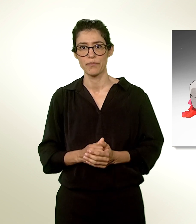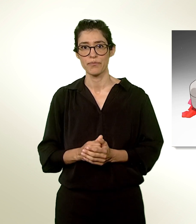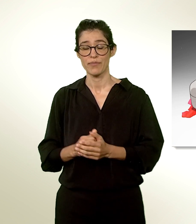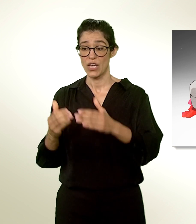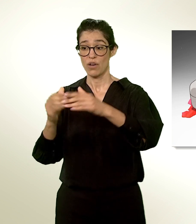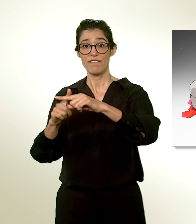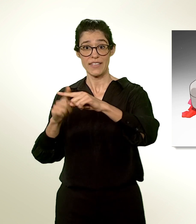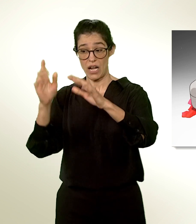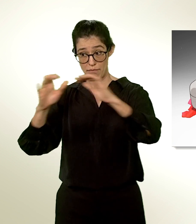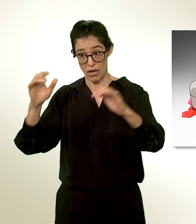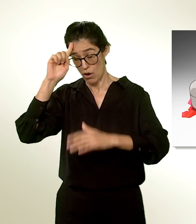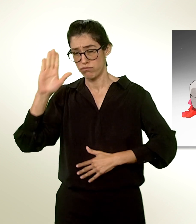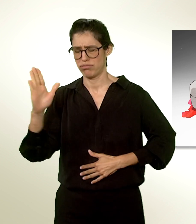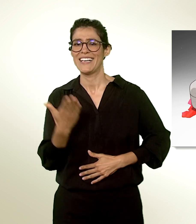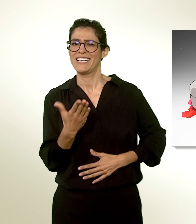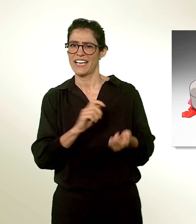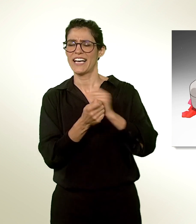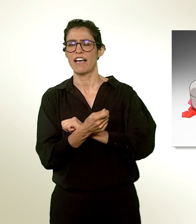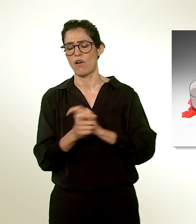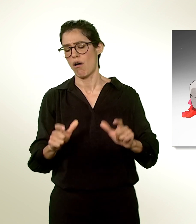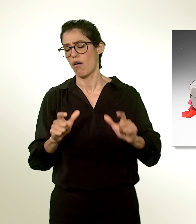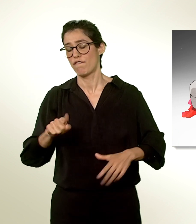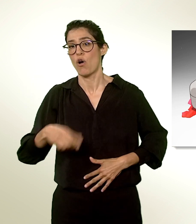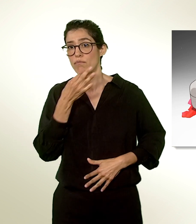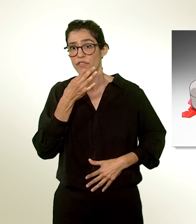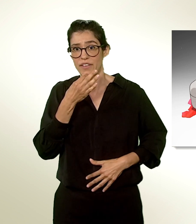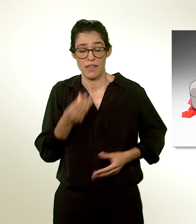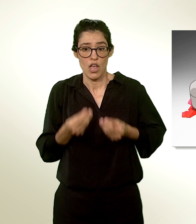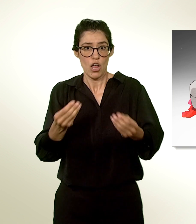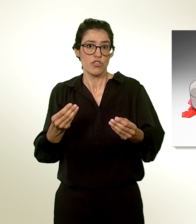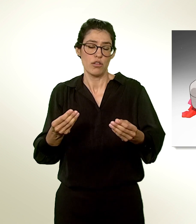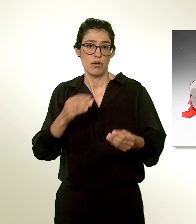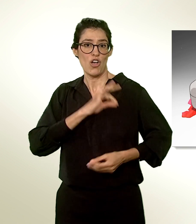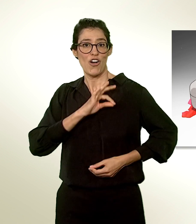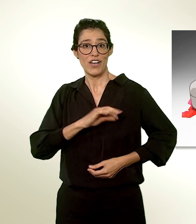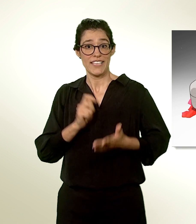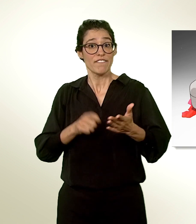à saisir, parce qu'elle augmente les recettes fiscales et crée des emplois. La réforme améliore ainsi la compétitivité de la